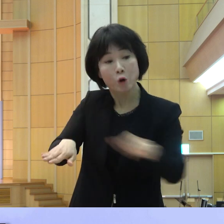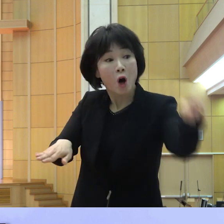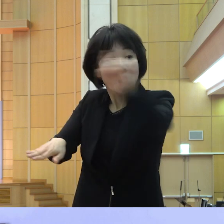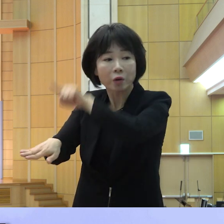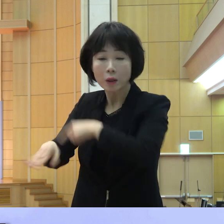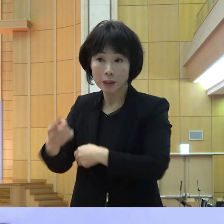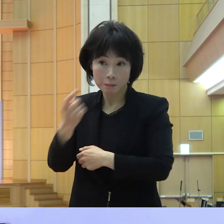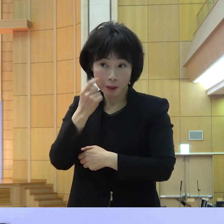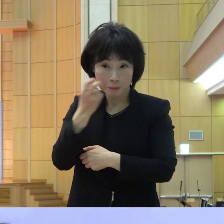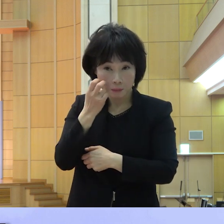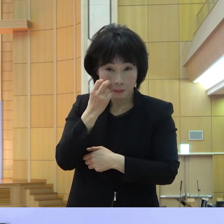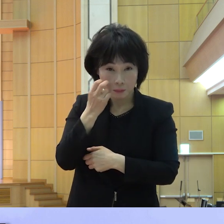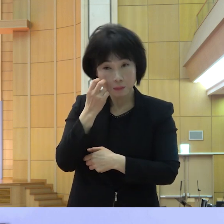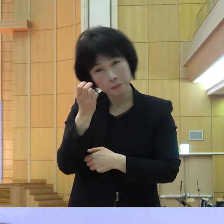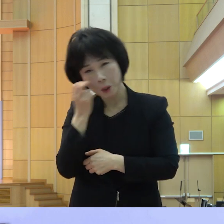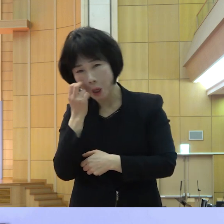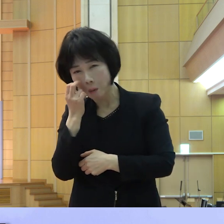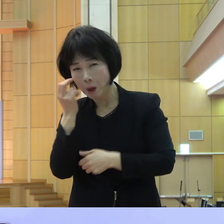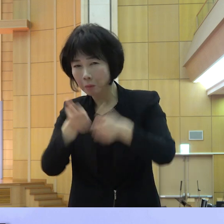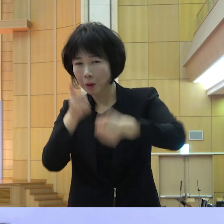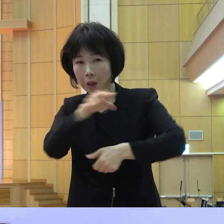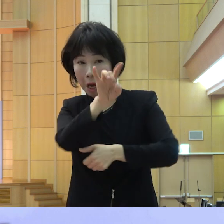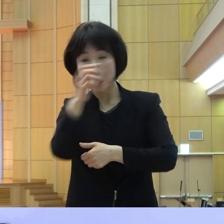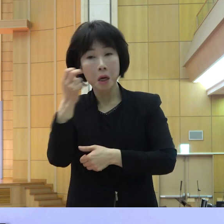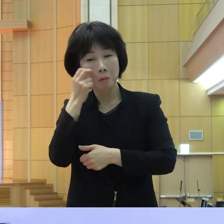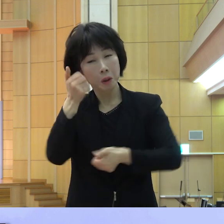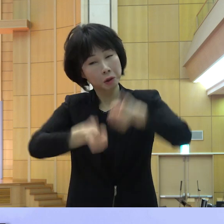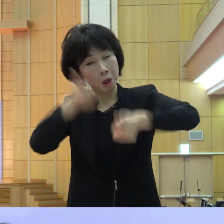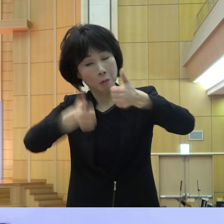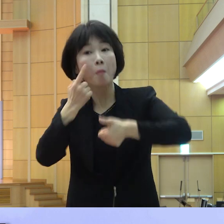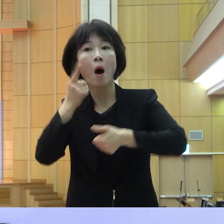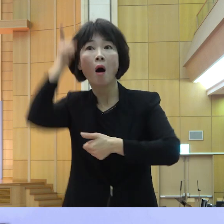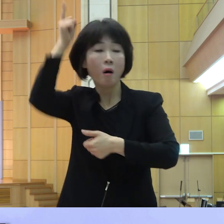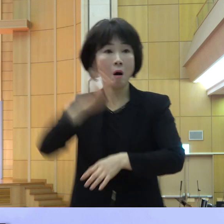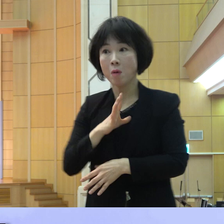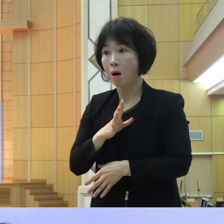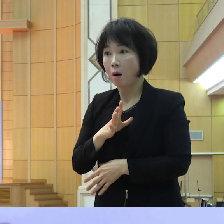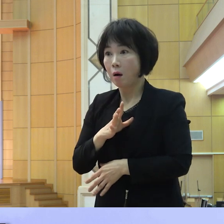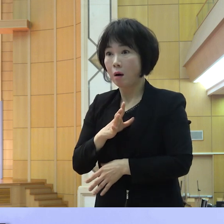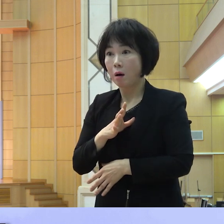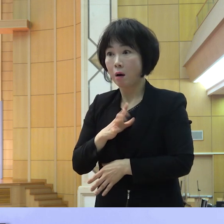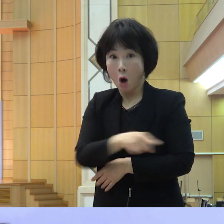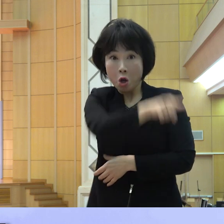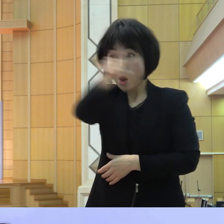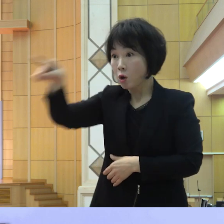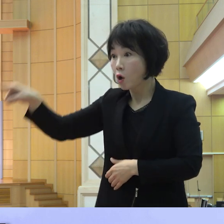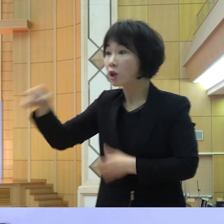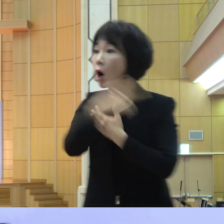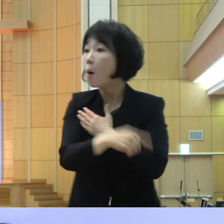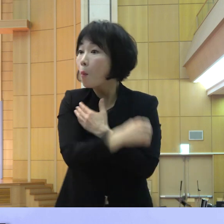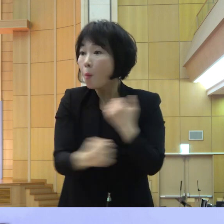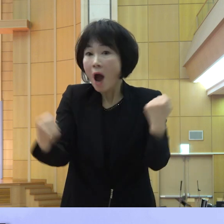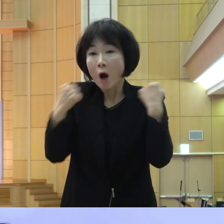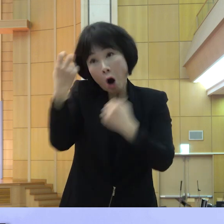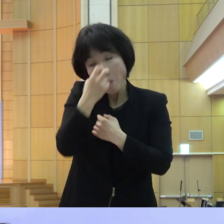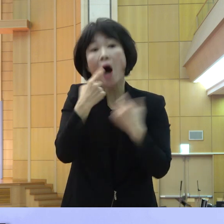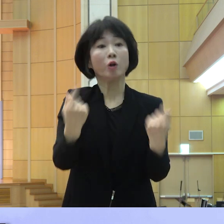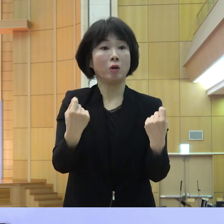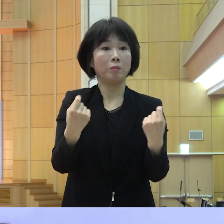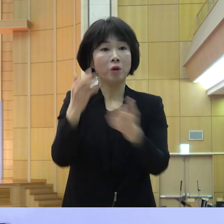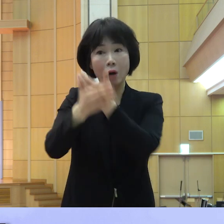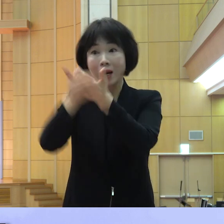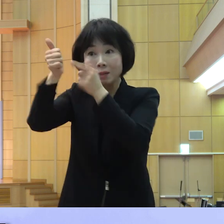너를 시험하사, 우리를 시험해 본다고 하는 거죠. 우리가 건강검진하듯이